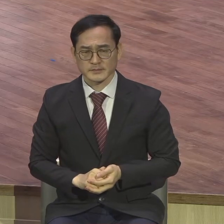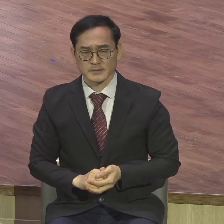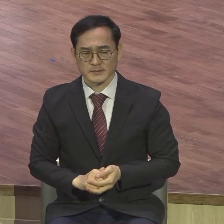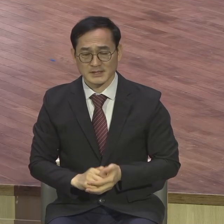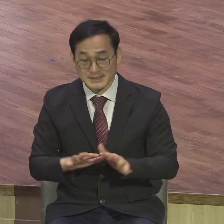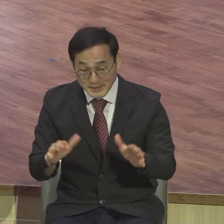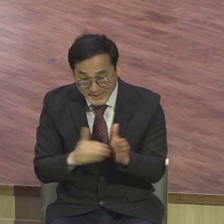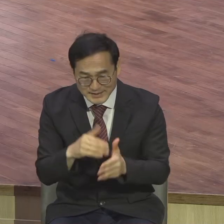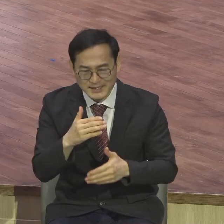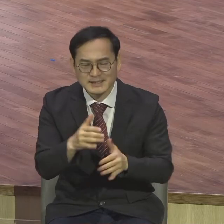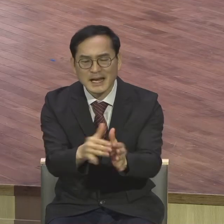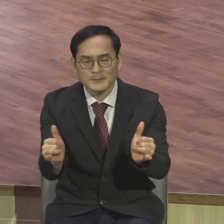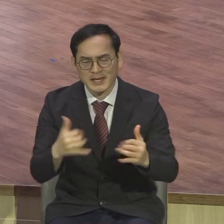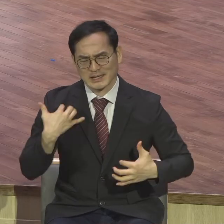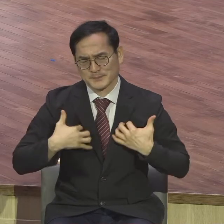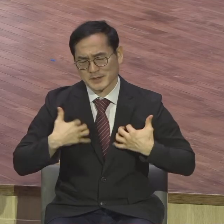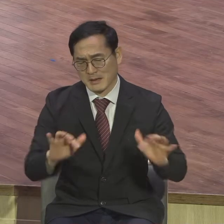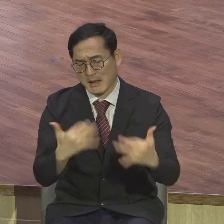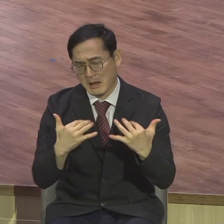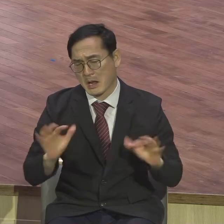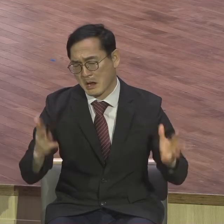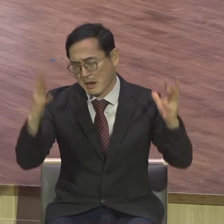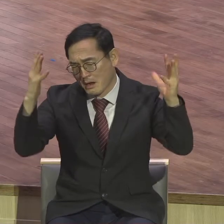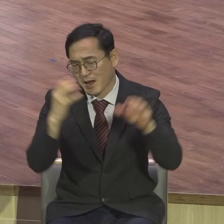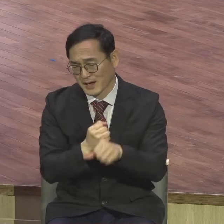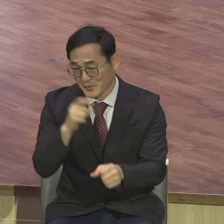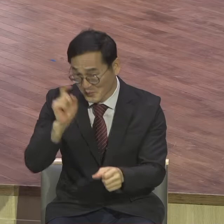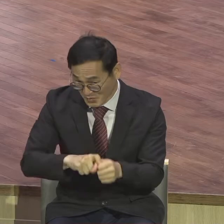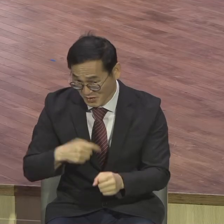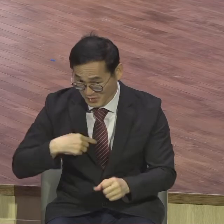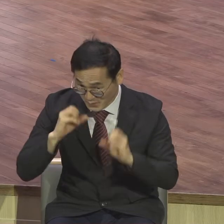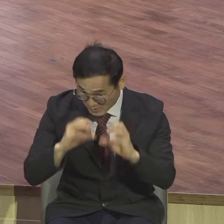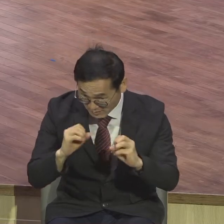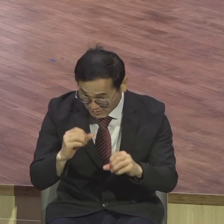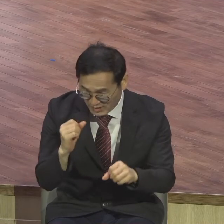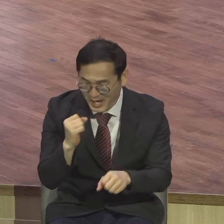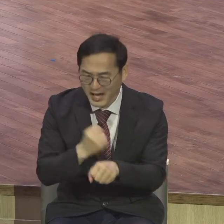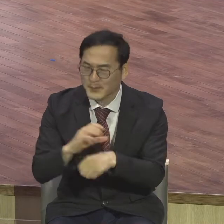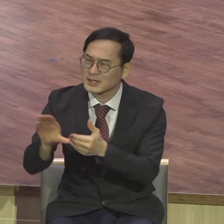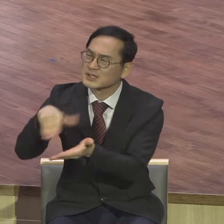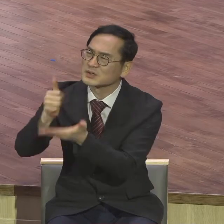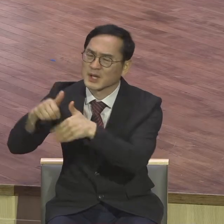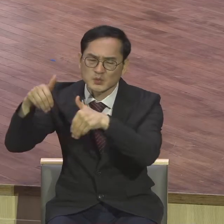사람들의 기쁨을 구하였다면 그리스도의 종이 아니니라. 아멘.